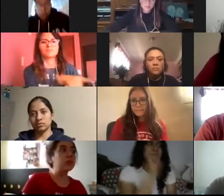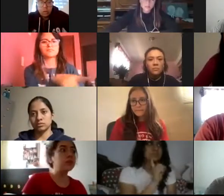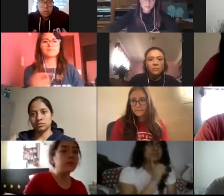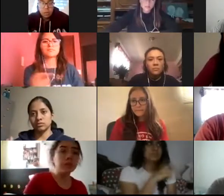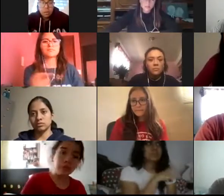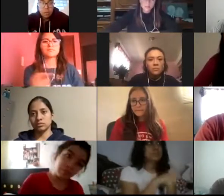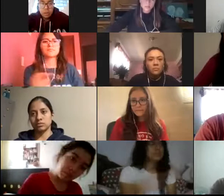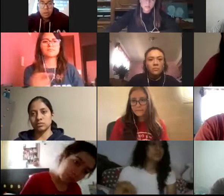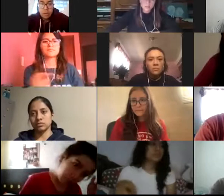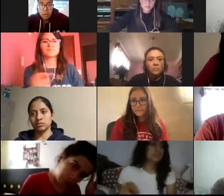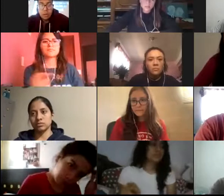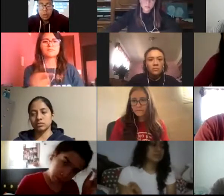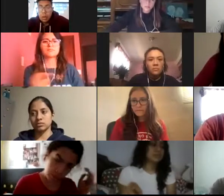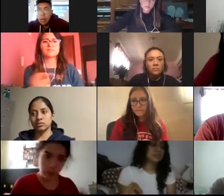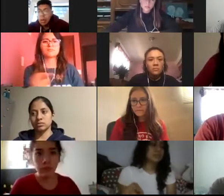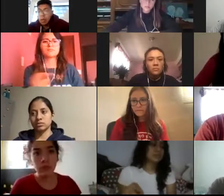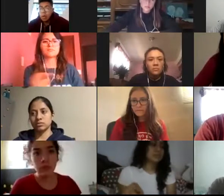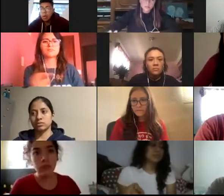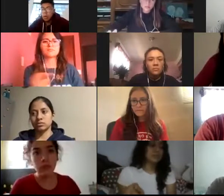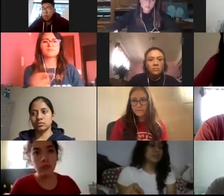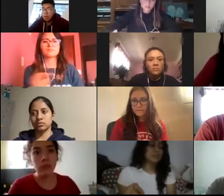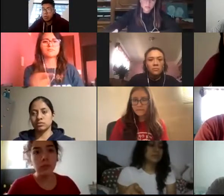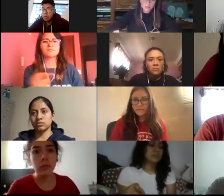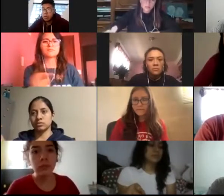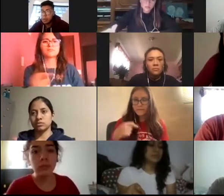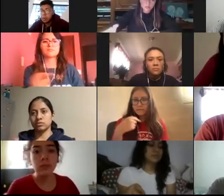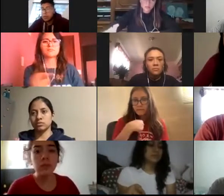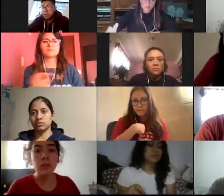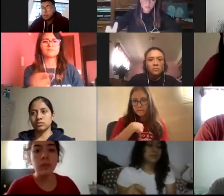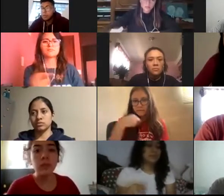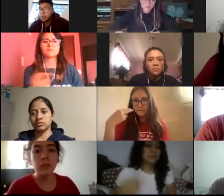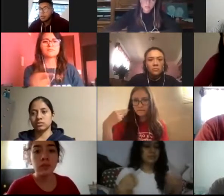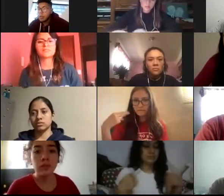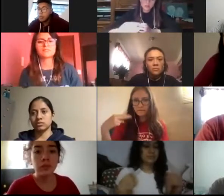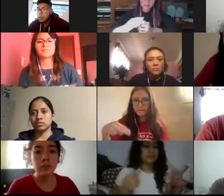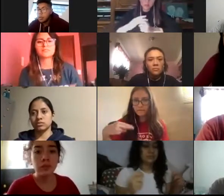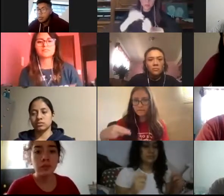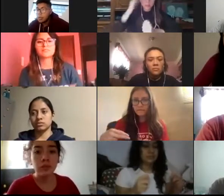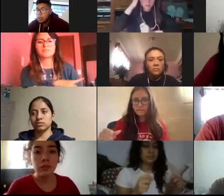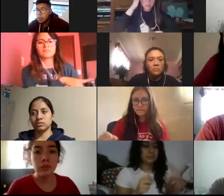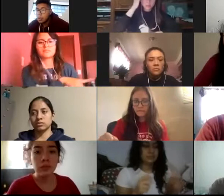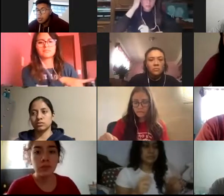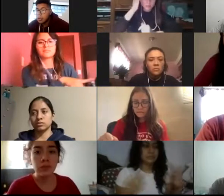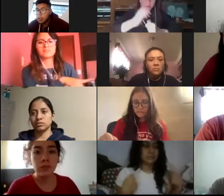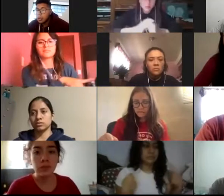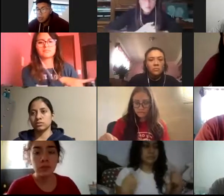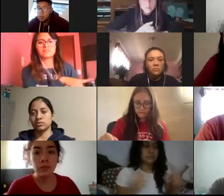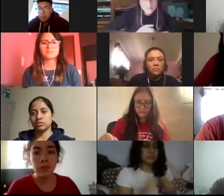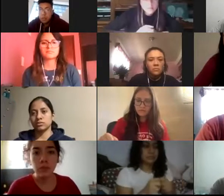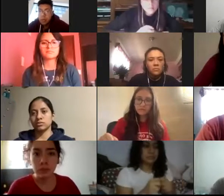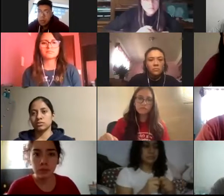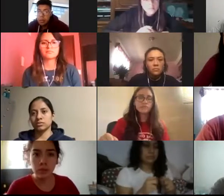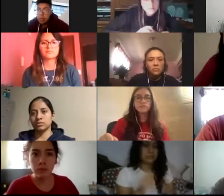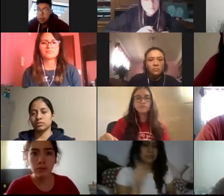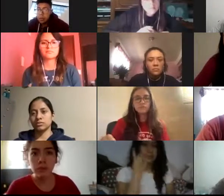Ah, ok. Ahora vamos a pasar a la parte de la presentación de nombre. Para decir, cuando nosotros nos presentamos en